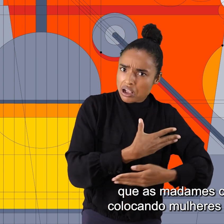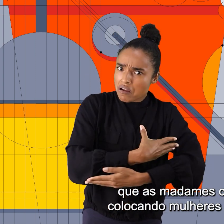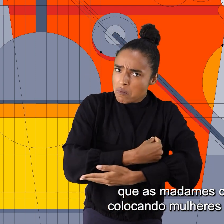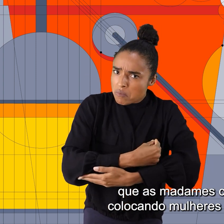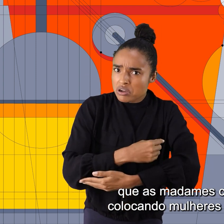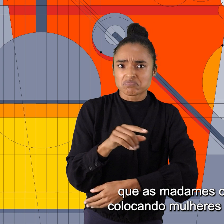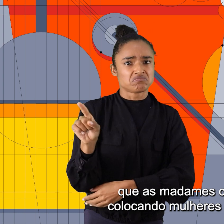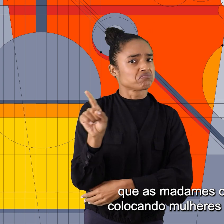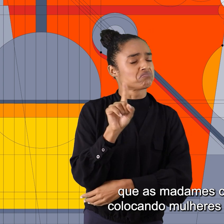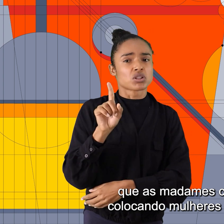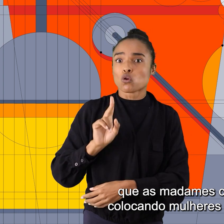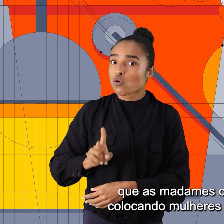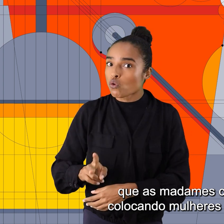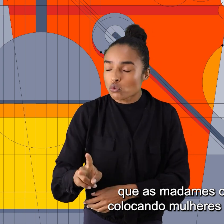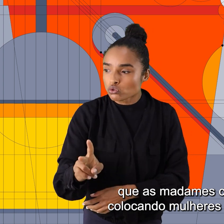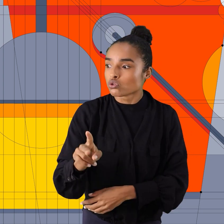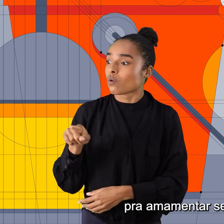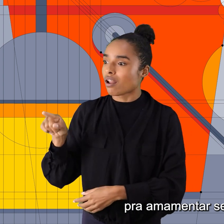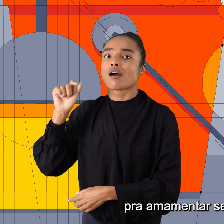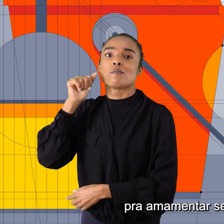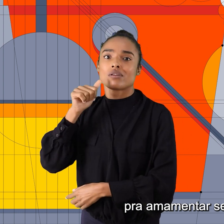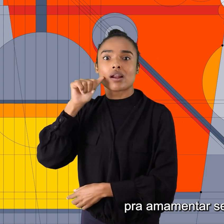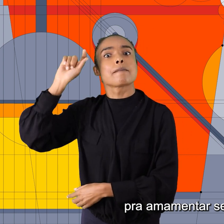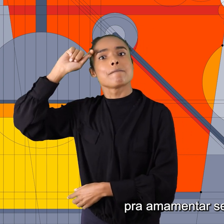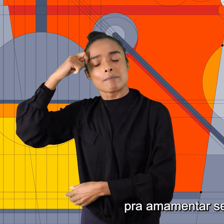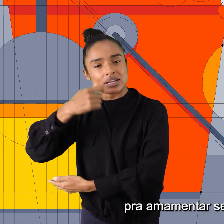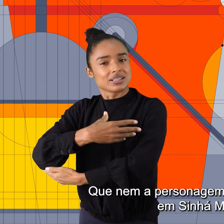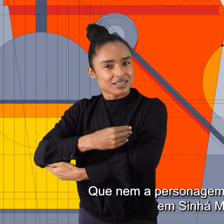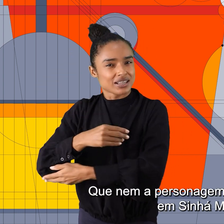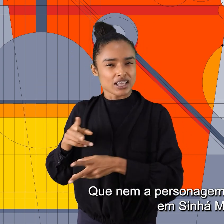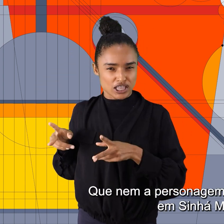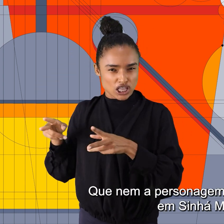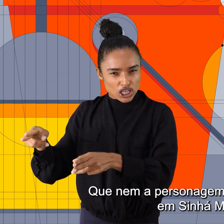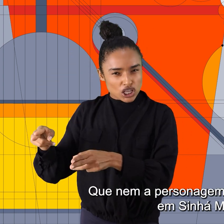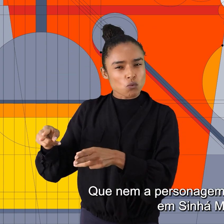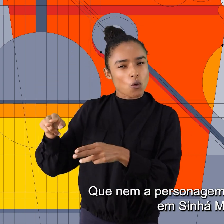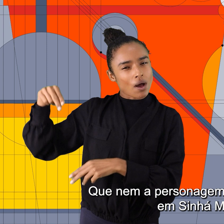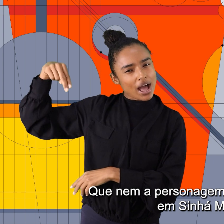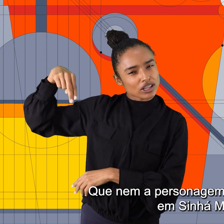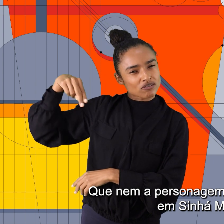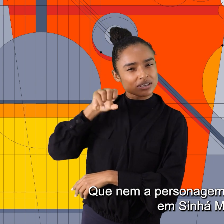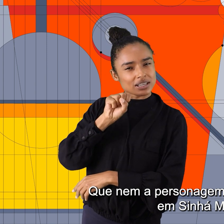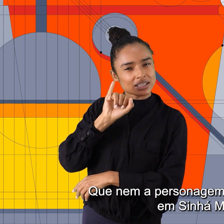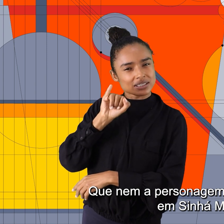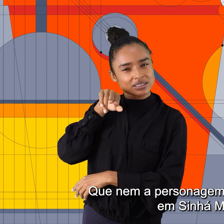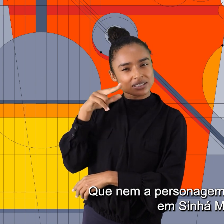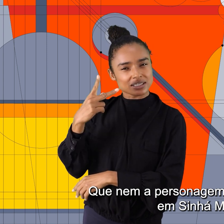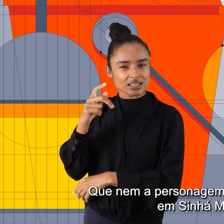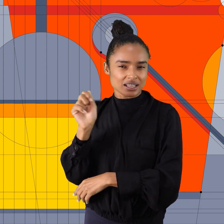madames continuaram colocando mulheres escravizadas para amamentar seus bebês, que nem a personagem da Chica Xavier em Sim a